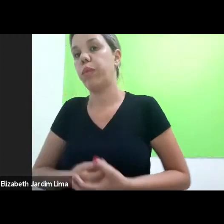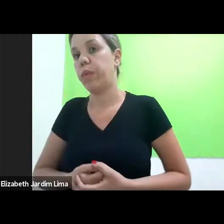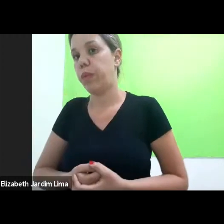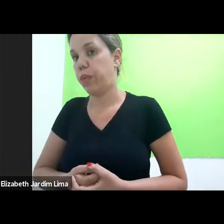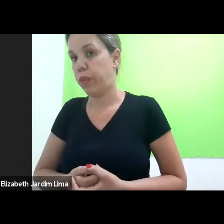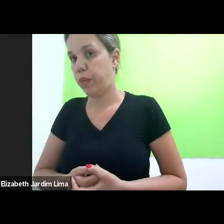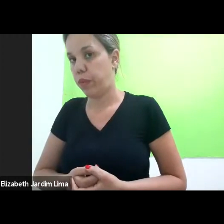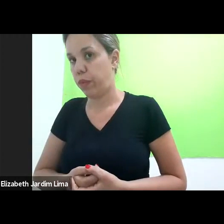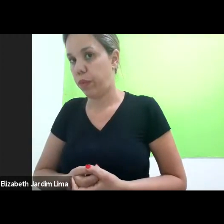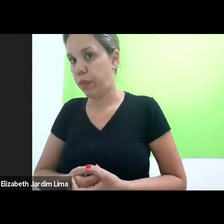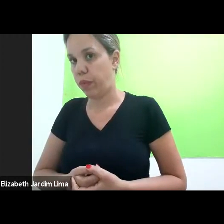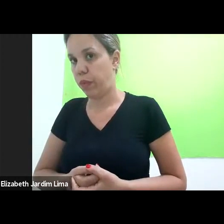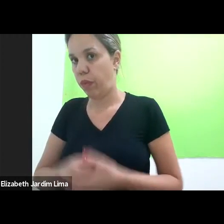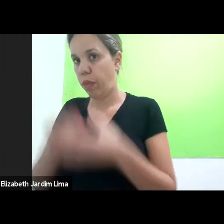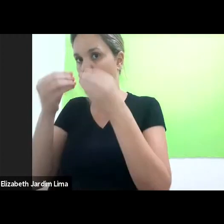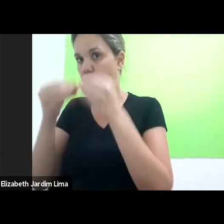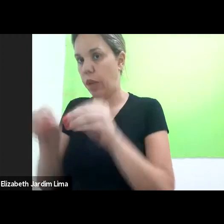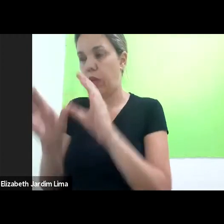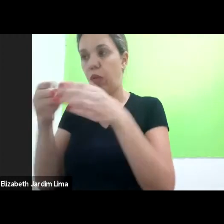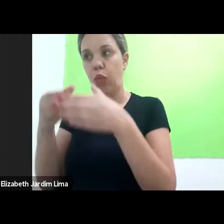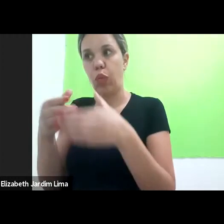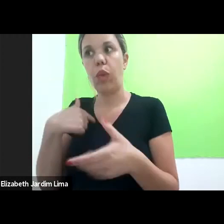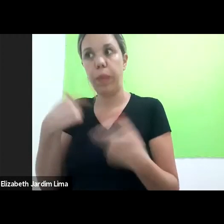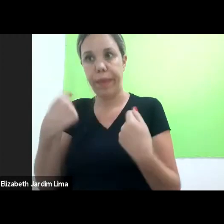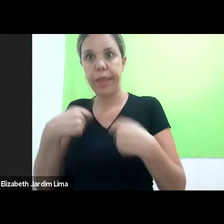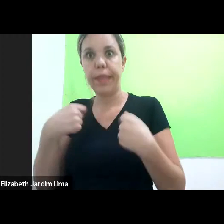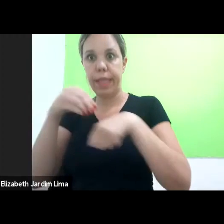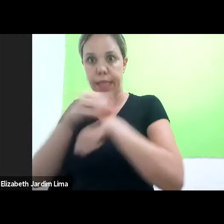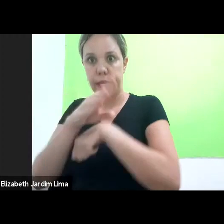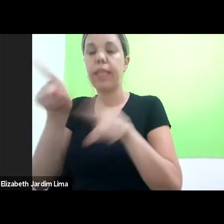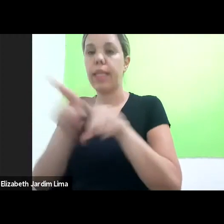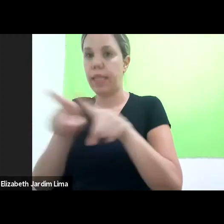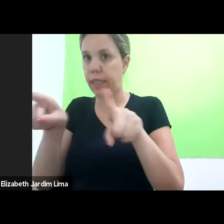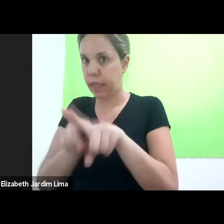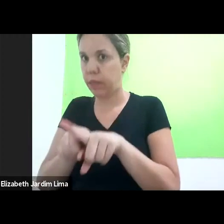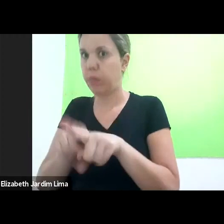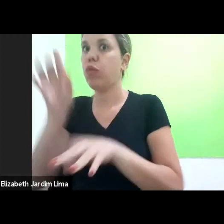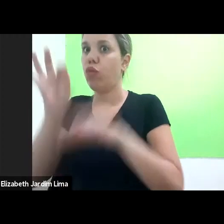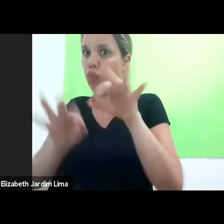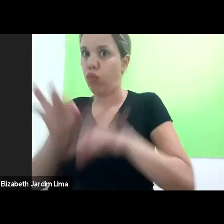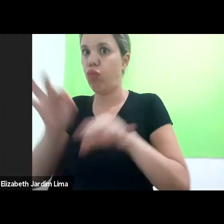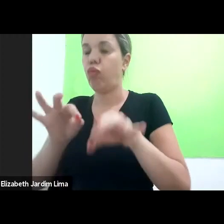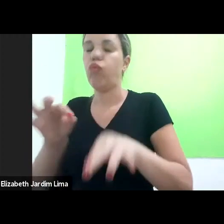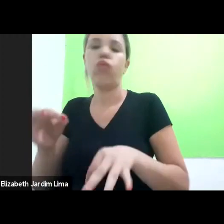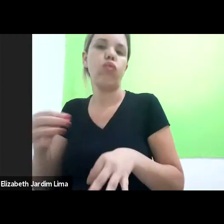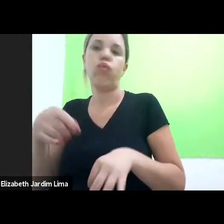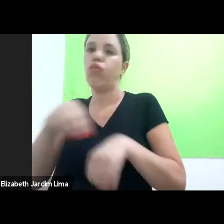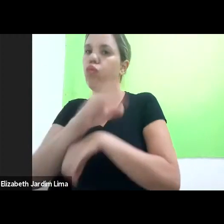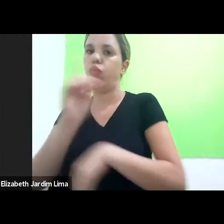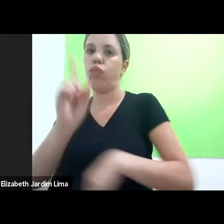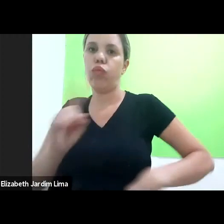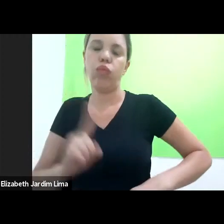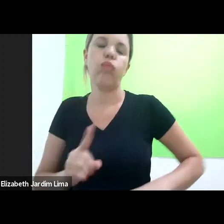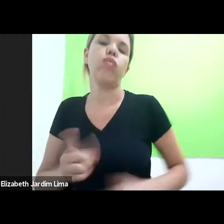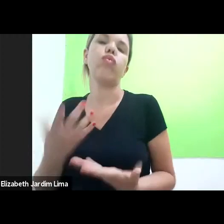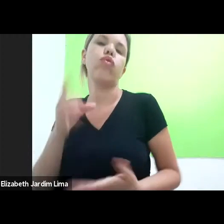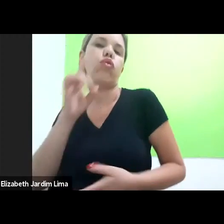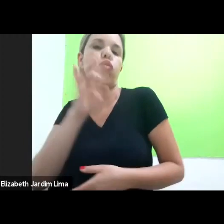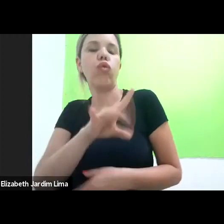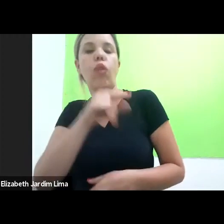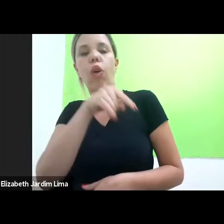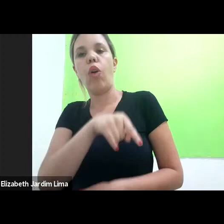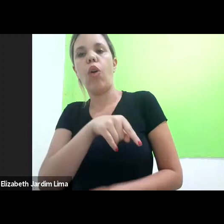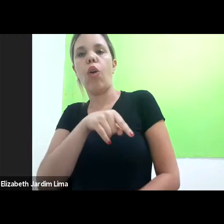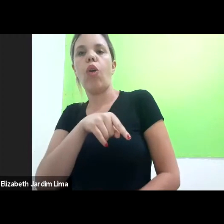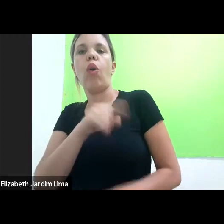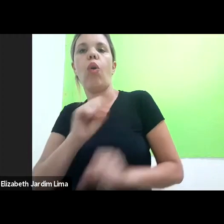venha prejudicar aquela comunidade, porque eu preciso trazer isso também para o Poder Judiciário, entendeu? Eu não vou trazer para o Poder Judiciário somente a